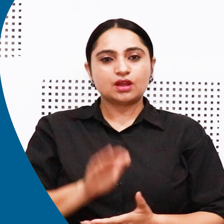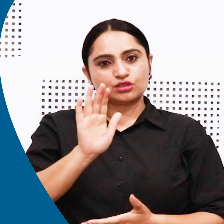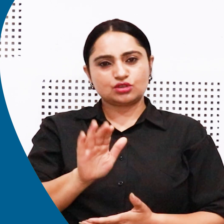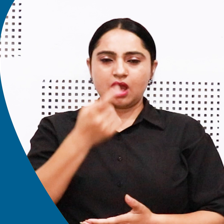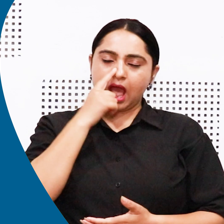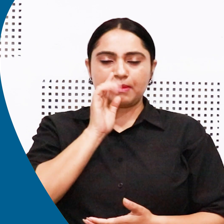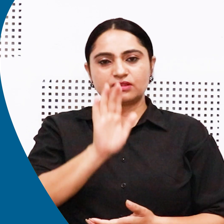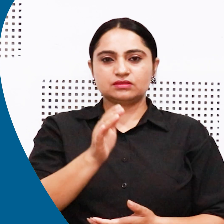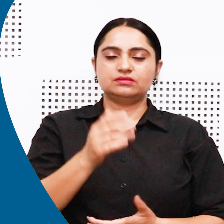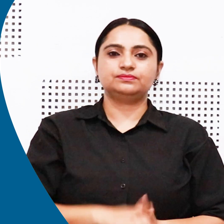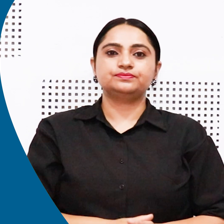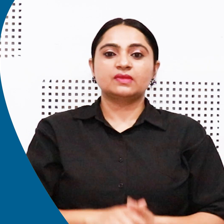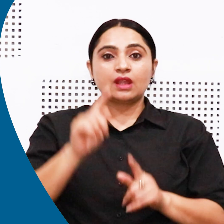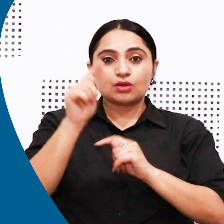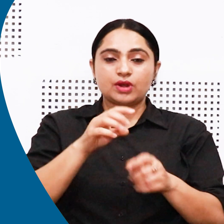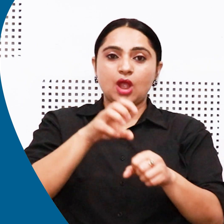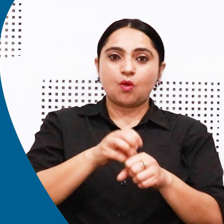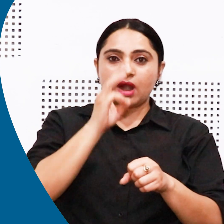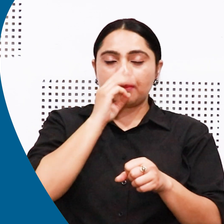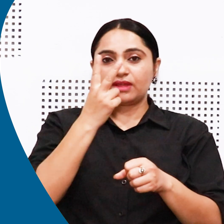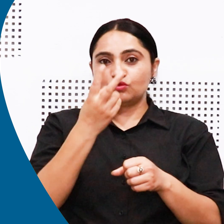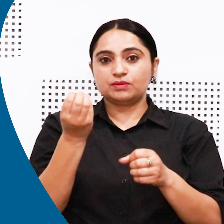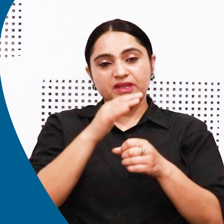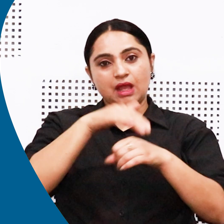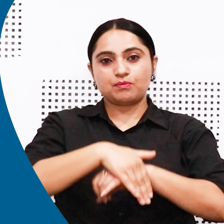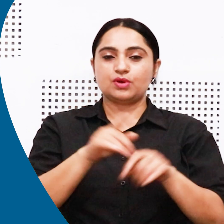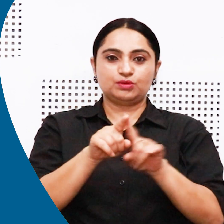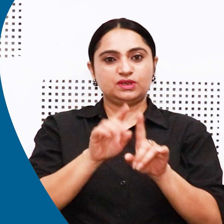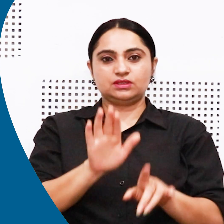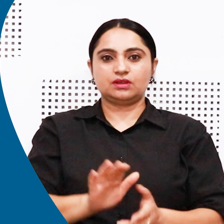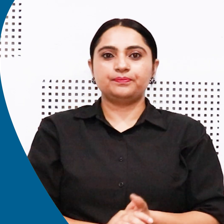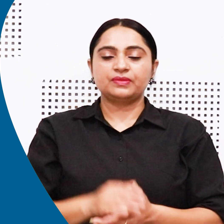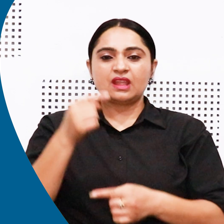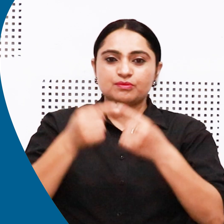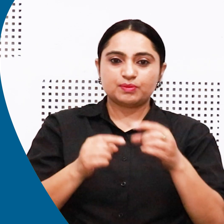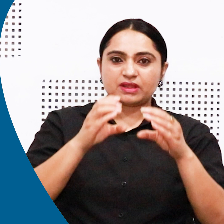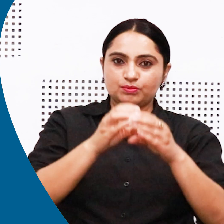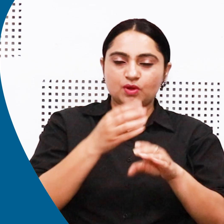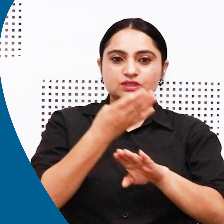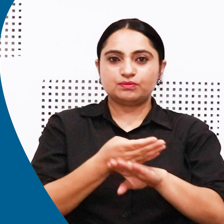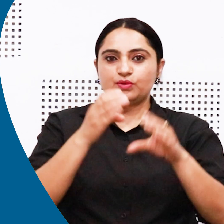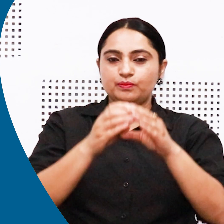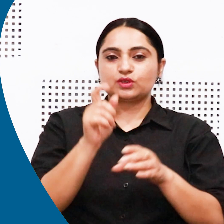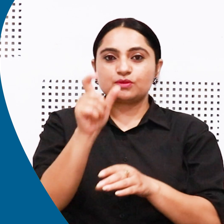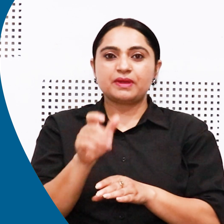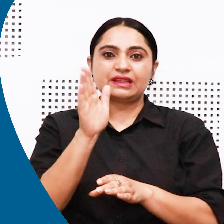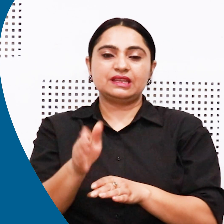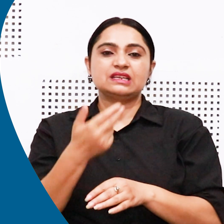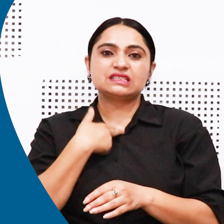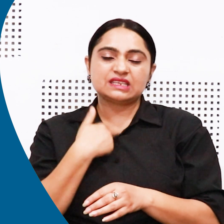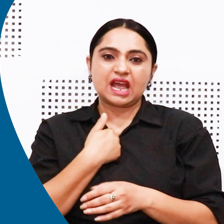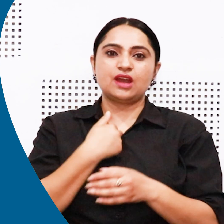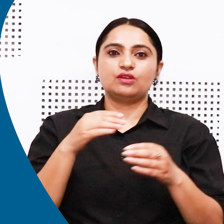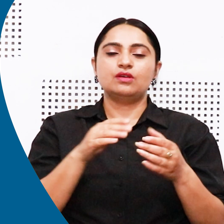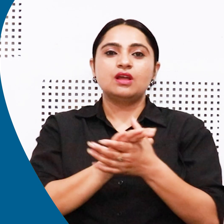छन् नि आमा, किन नहुनु। कुनै कुनै वडामा 2 वा त्यसभन्दा धेरै पनि छन्। विवादका पक्ष र विपक्षका व्यक्तिले चाहेको